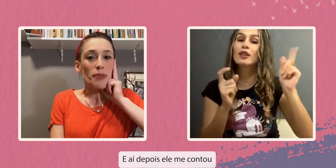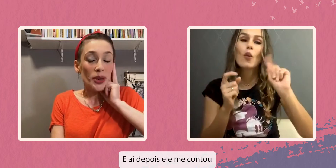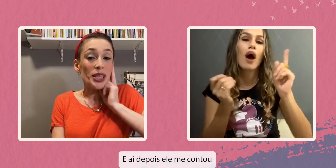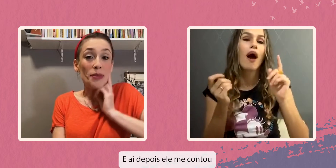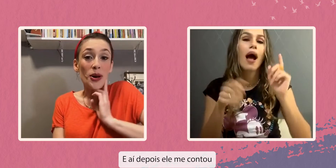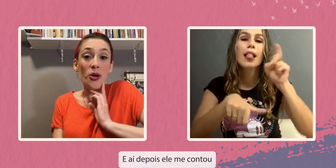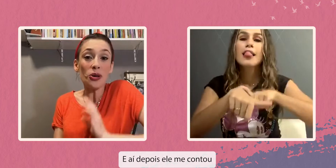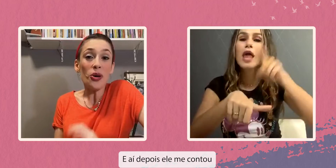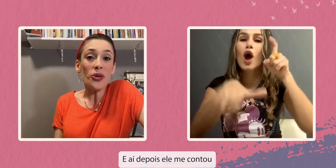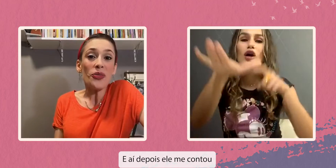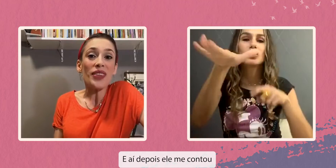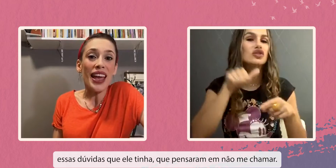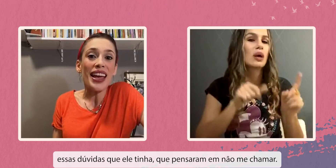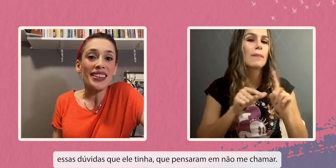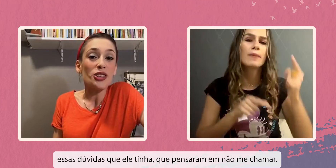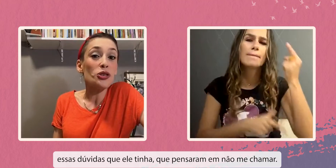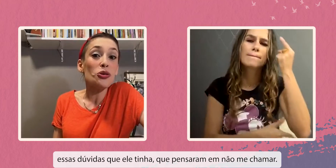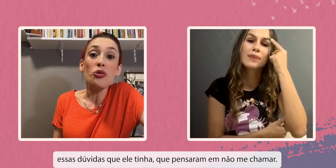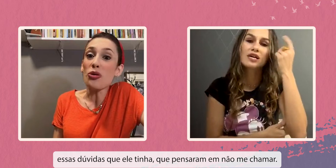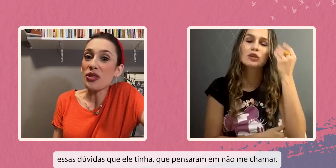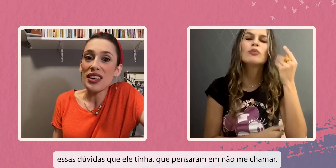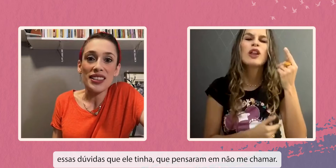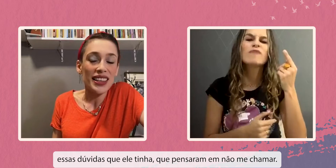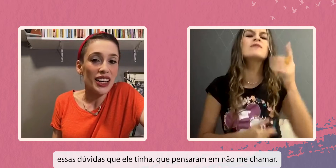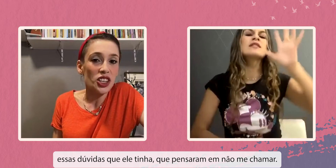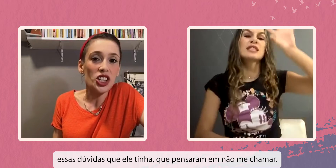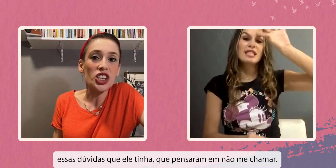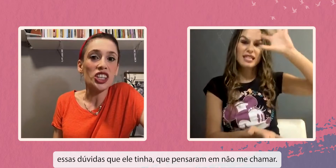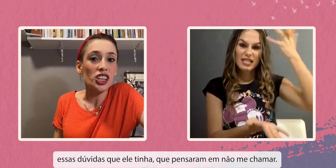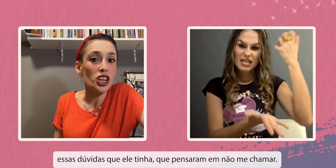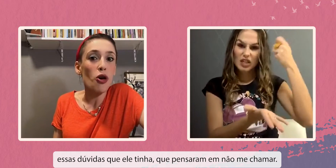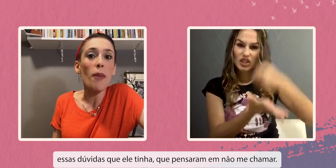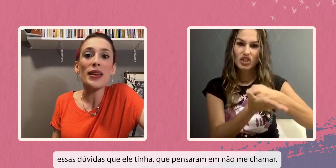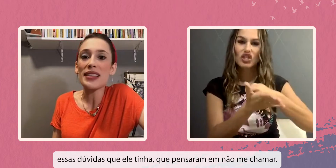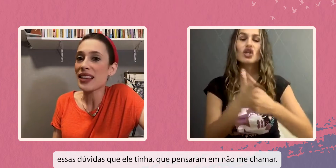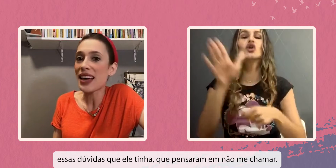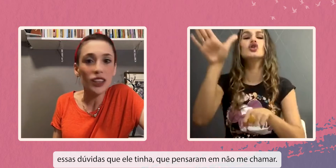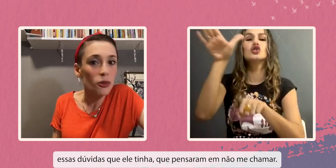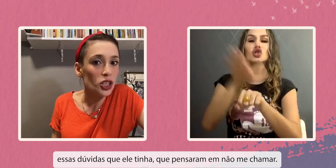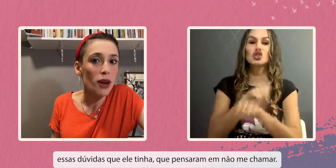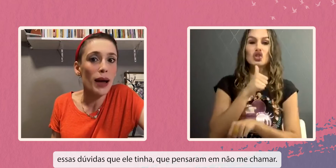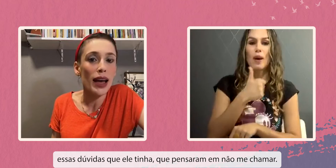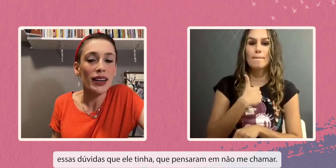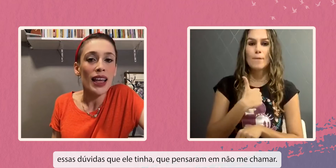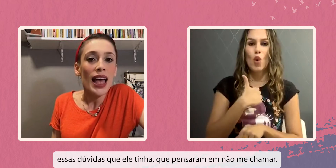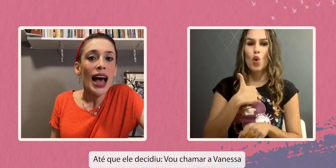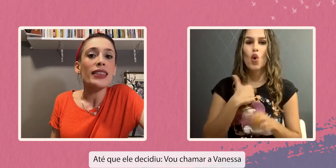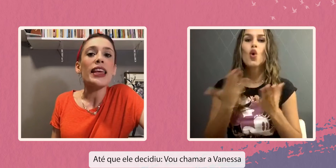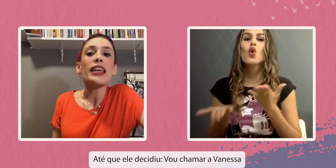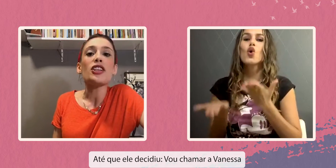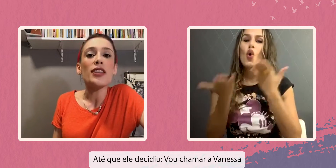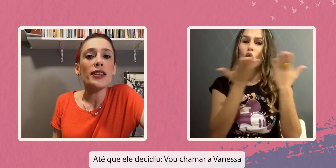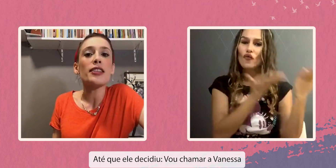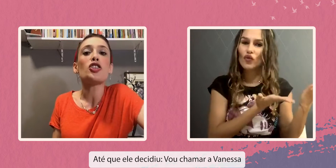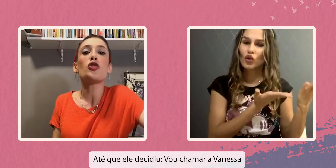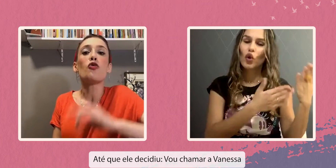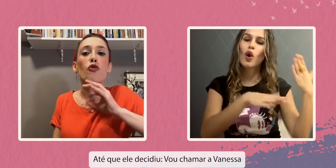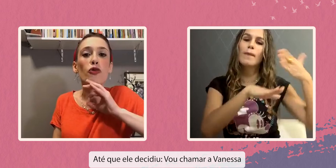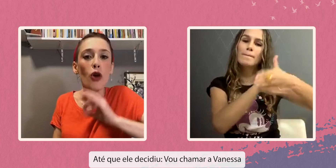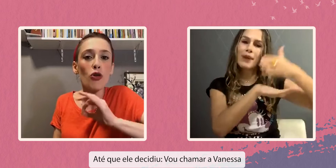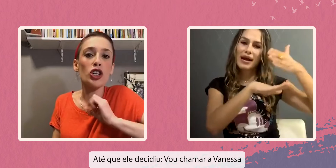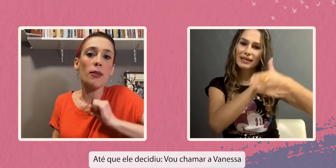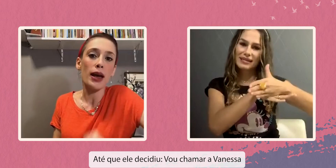aí depois ele me contou, né, essas dúvidas que ele tinha, pensaram não me chamar. Até que ele